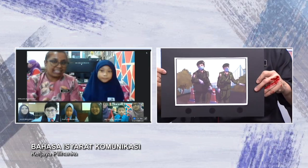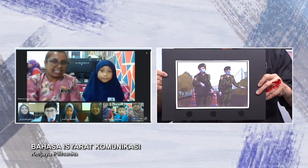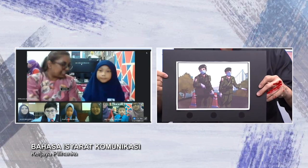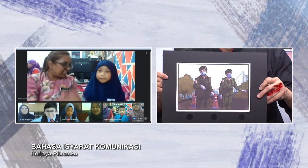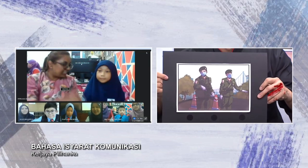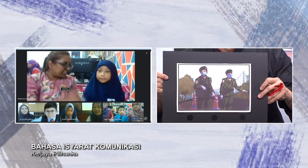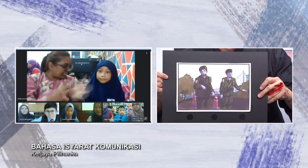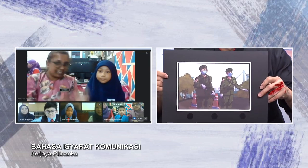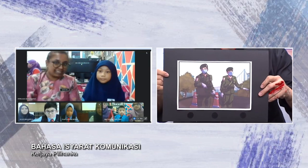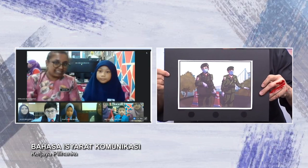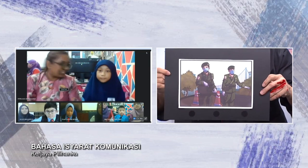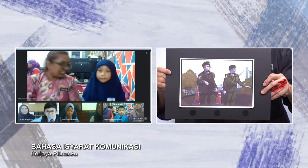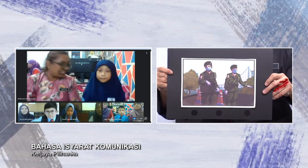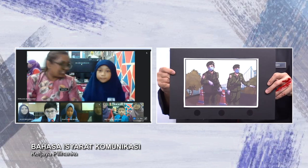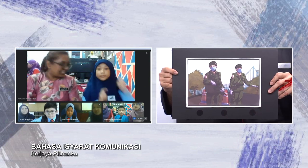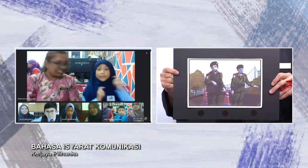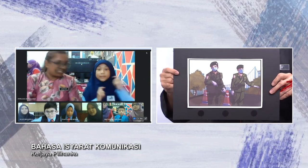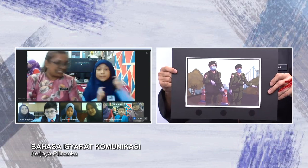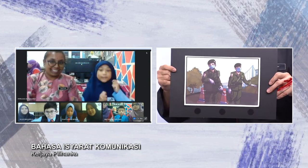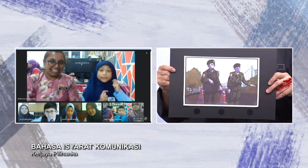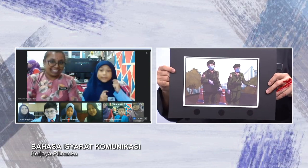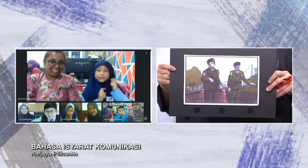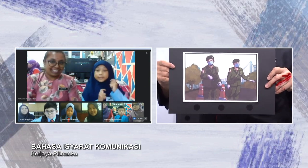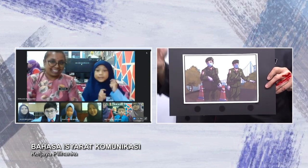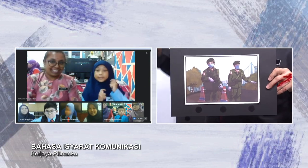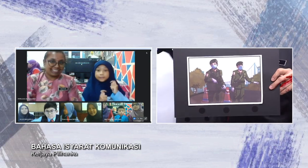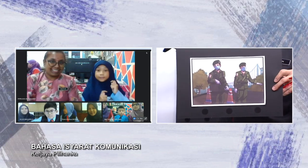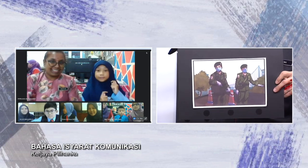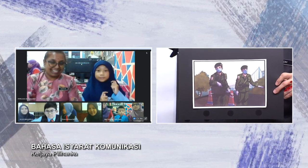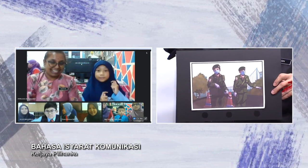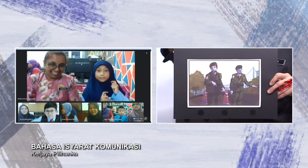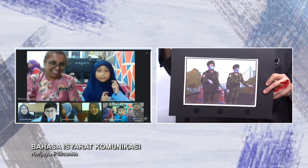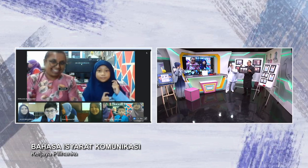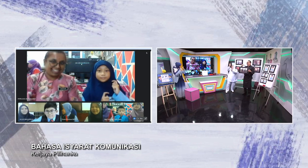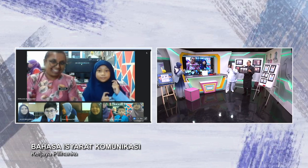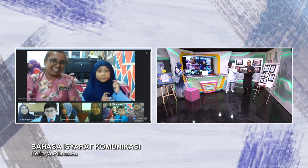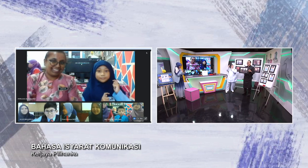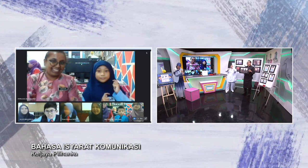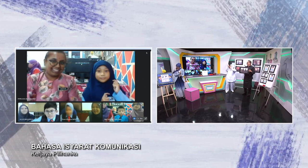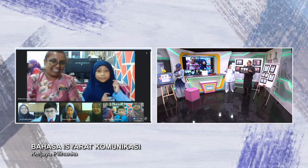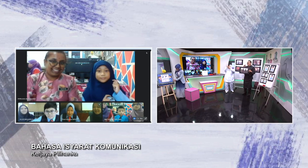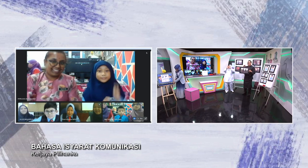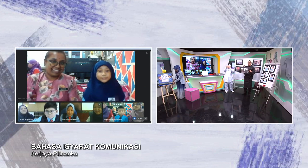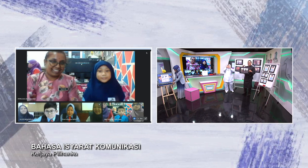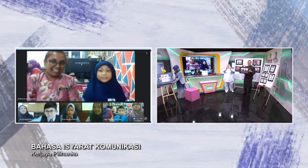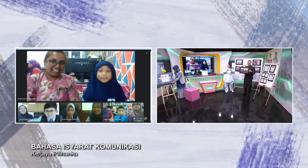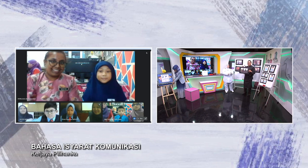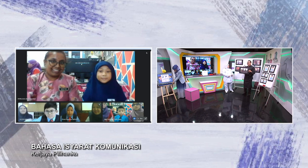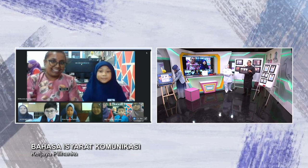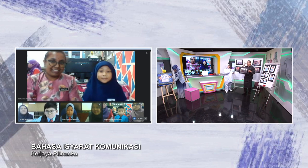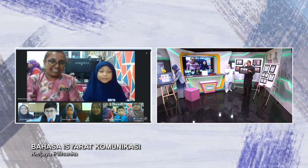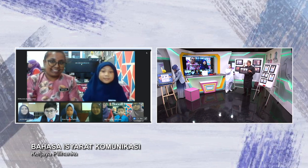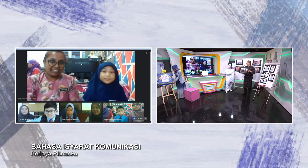Ha. Isyarat apa ni? Tentera. Bagus. Semua pandai.